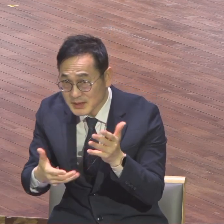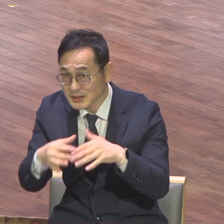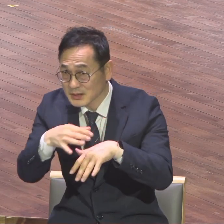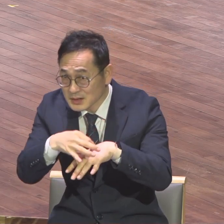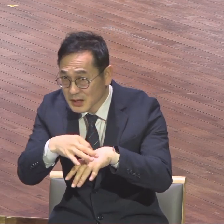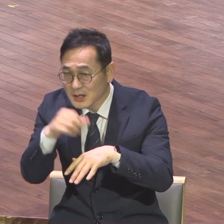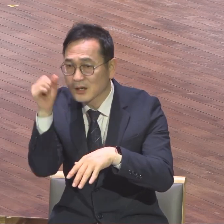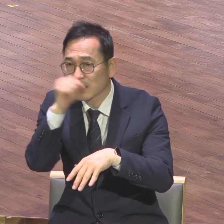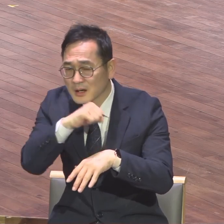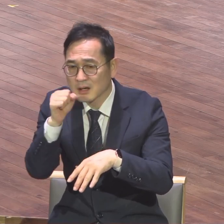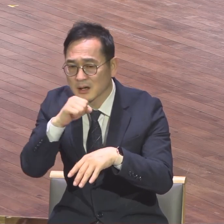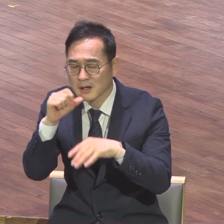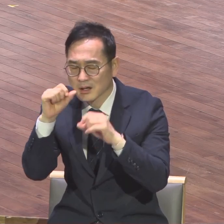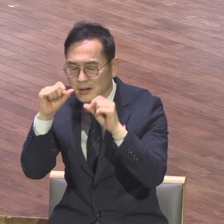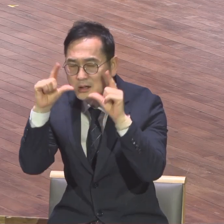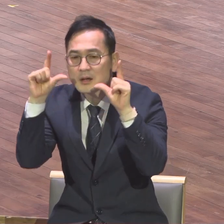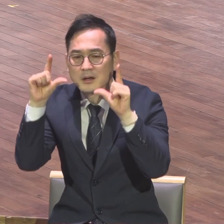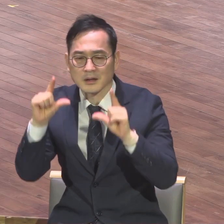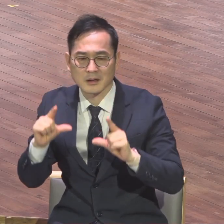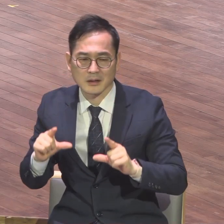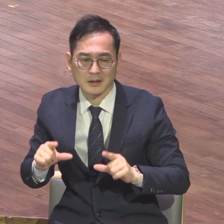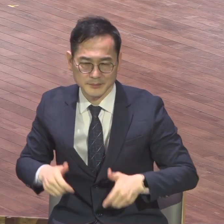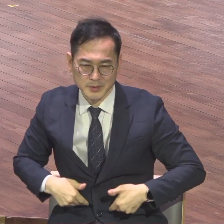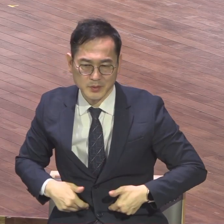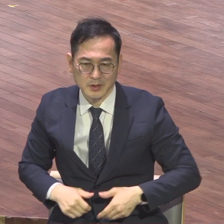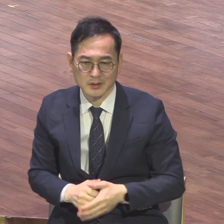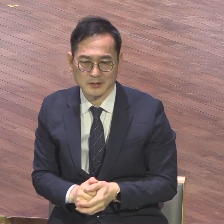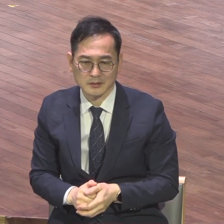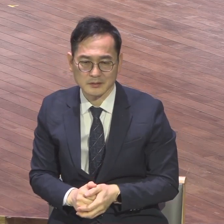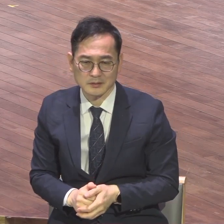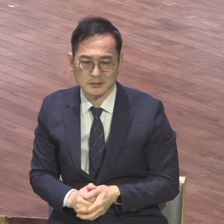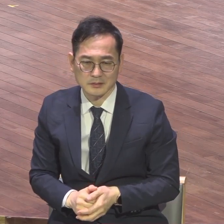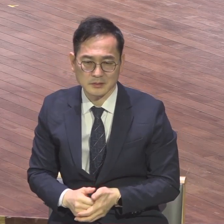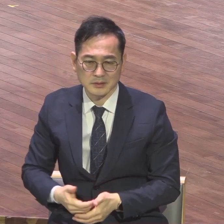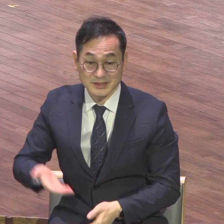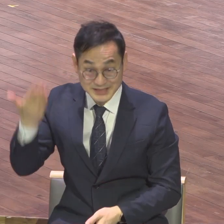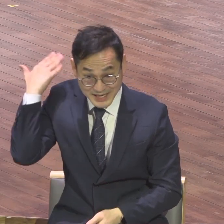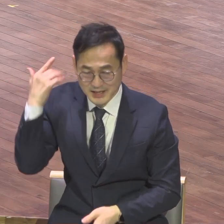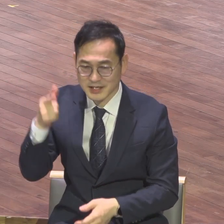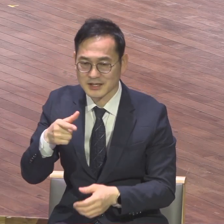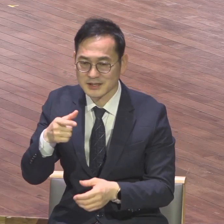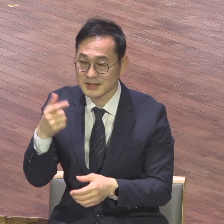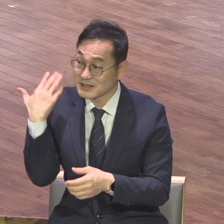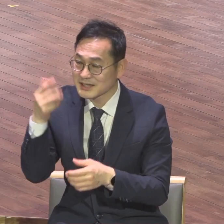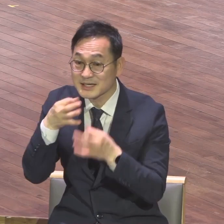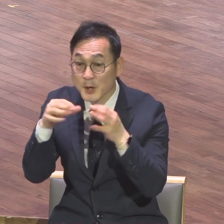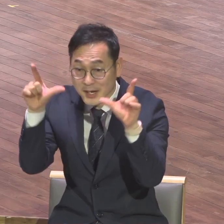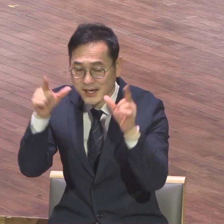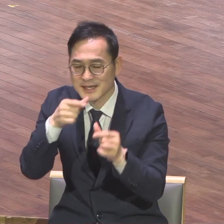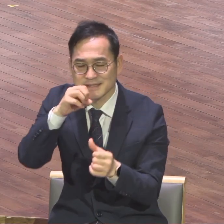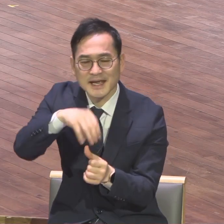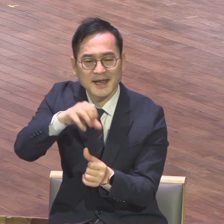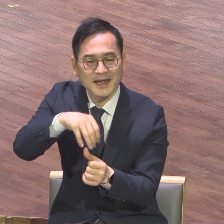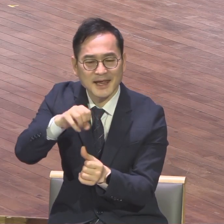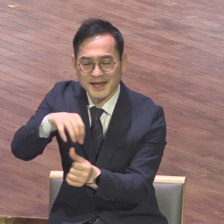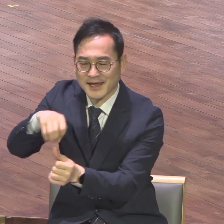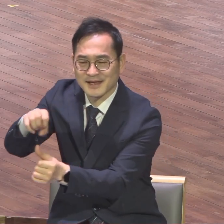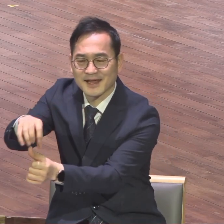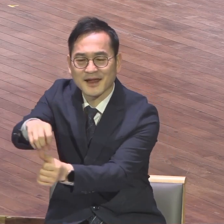돼요. 세례식을 지난 금요일 날 주었는데 세례를 받는 분들 중에 그런 간증을 하잖아요.